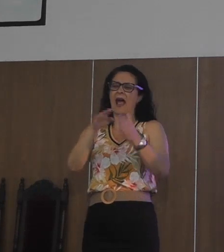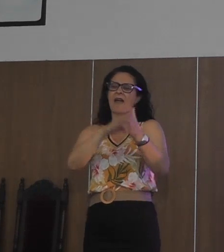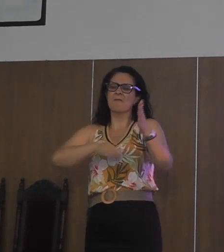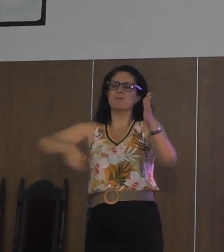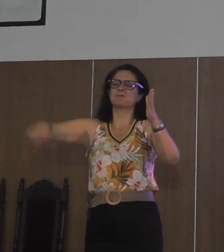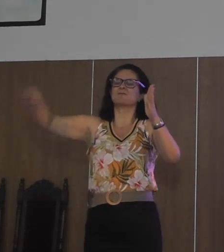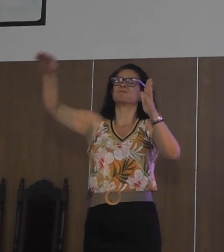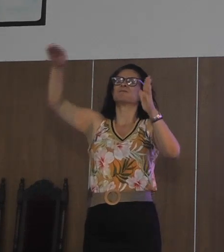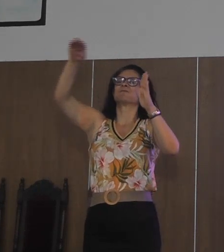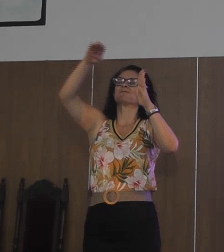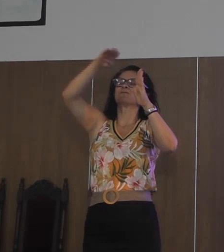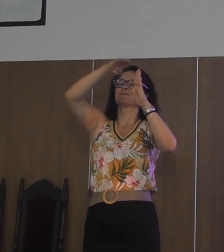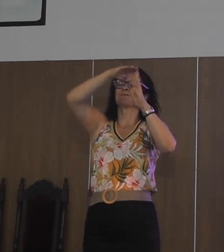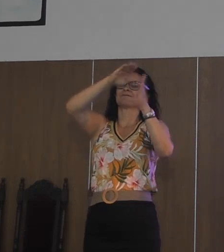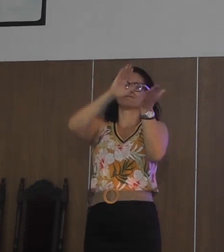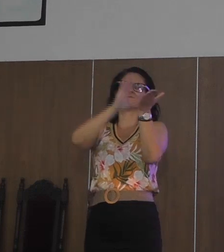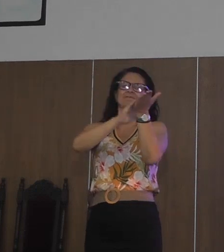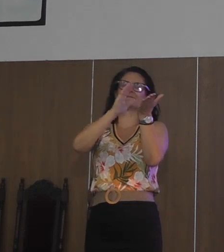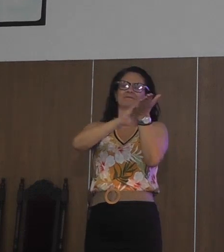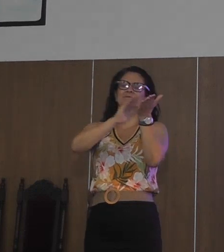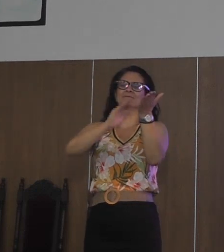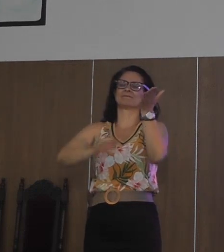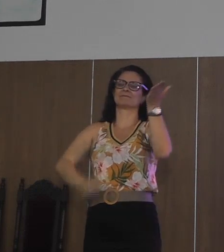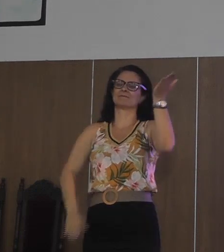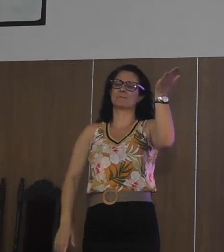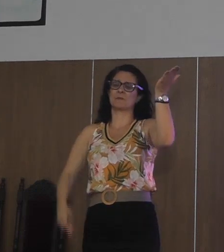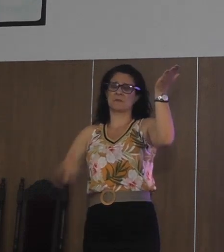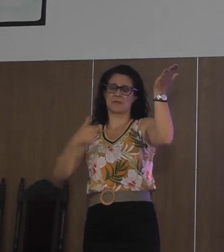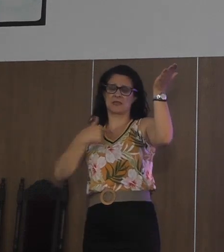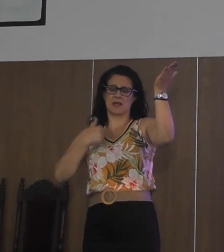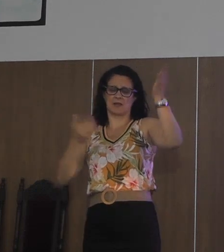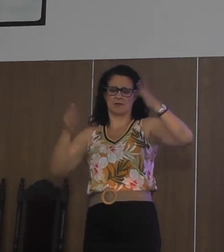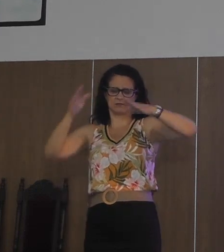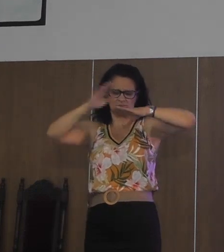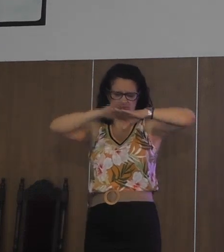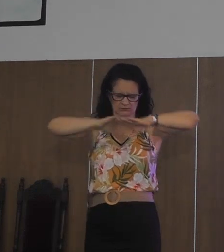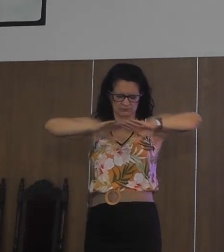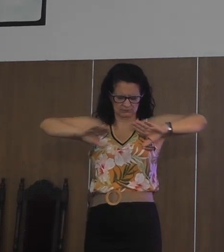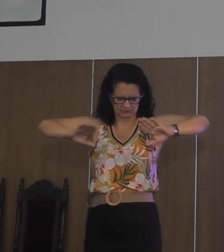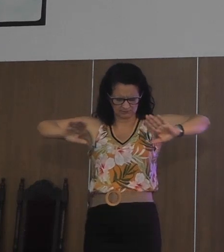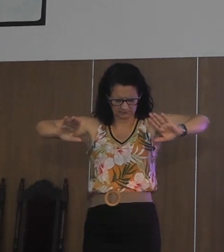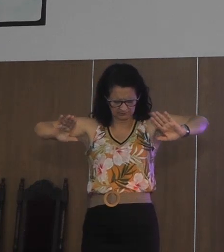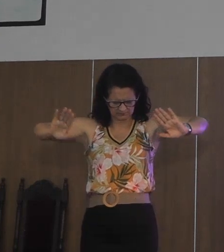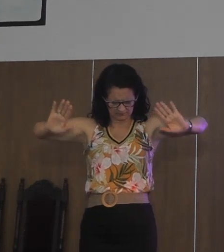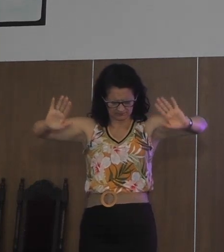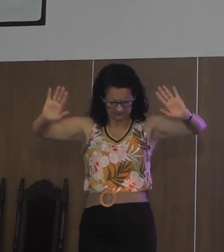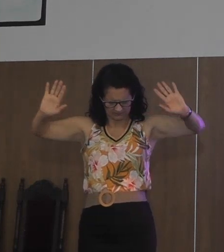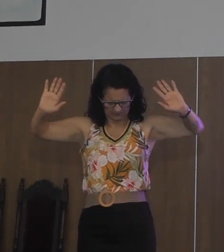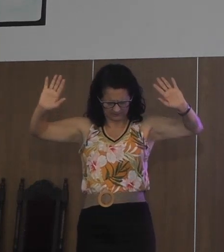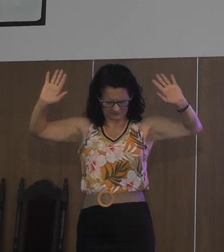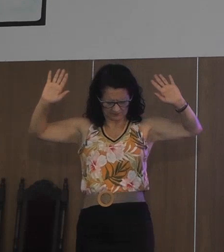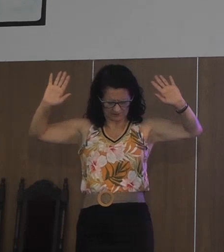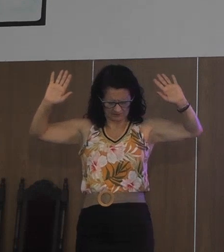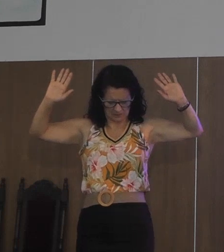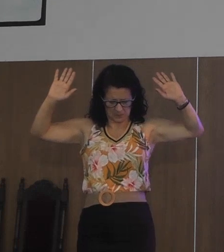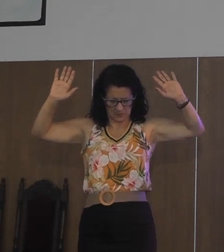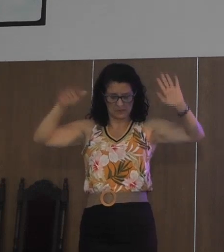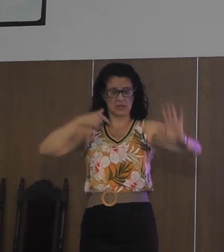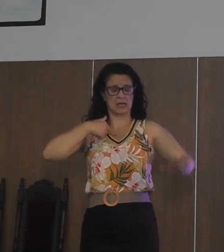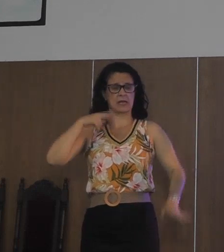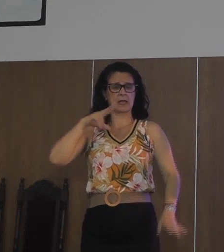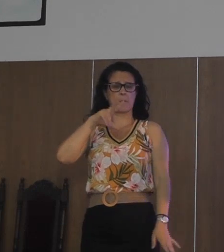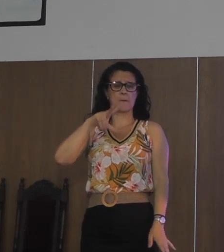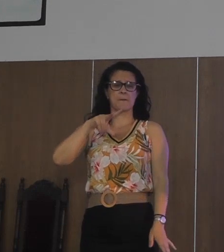mão dEle, e nós nos submetemos a Ele nesse momento e dizemos, não temos mérito algum, ó